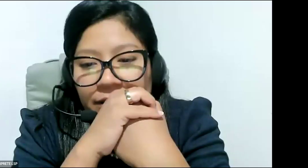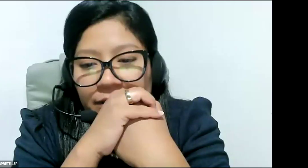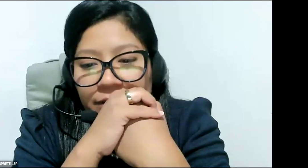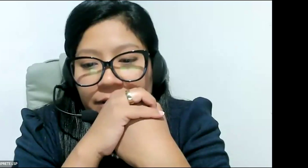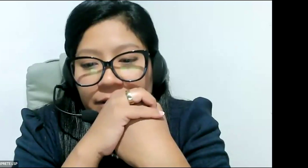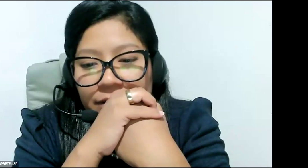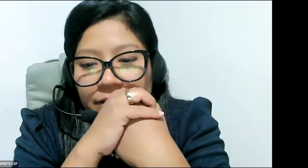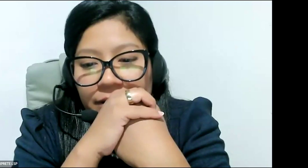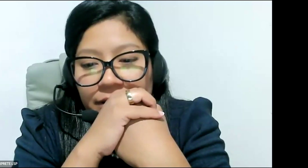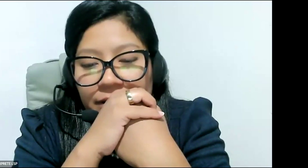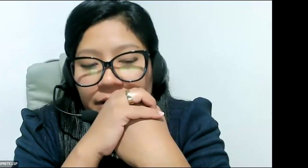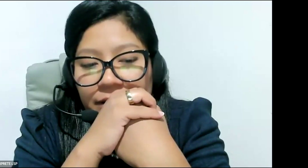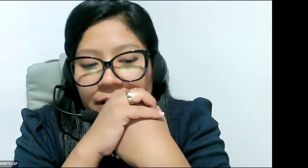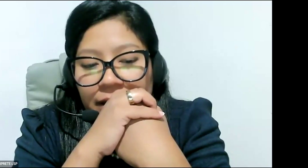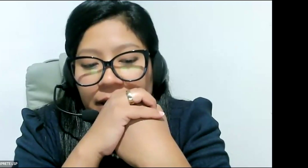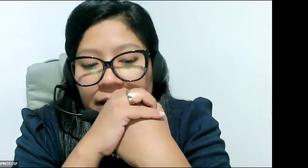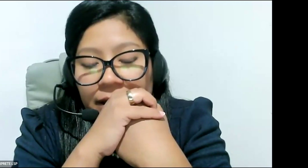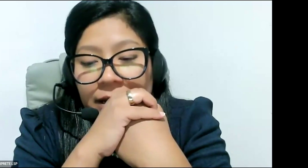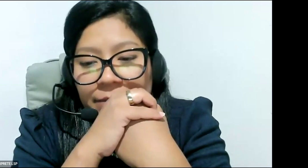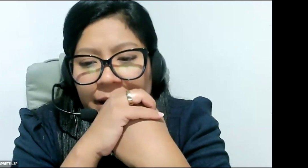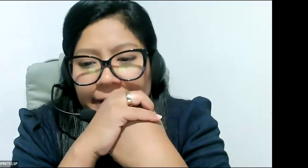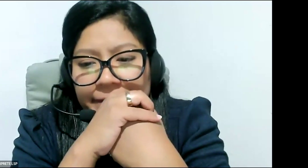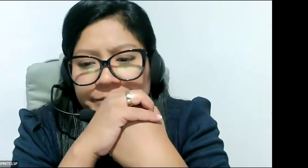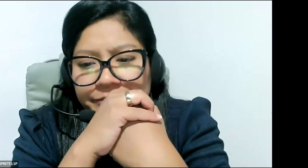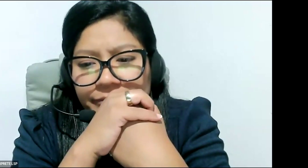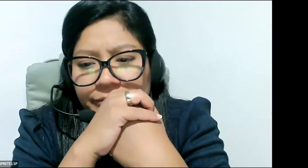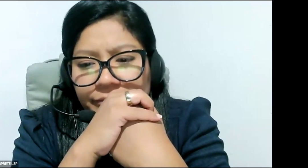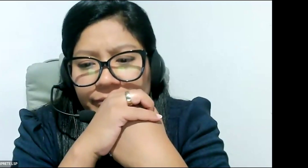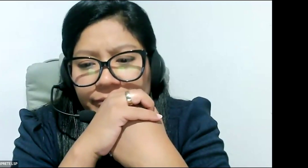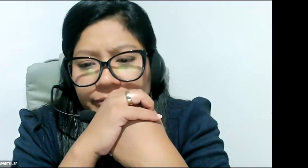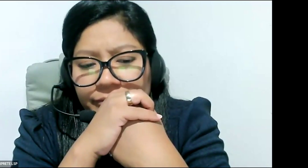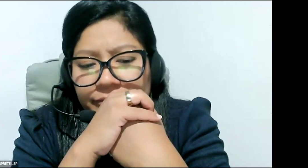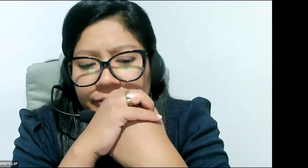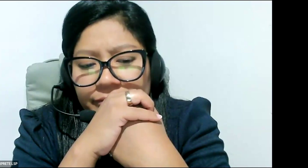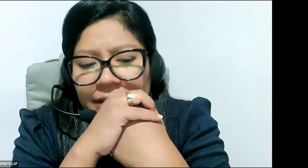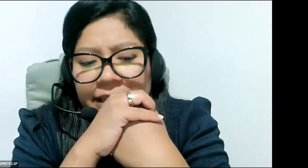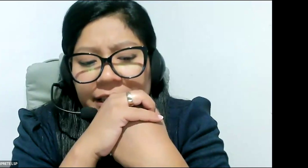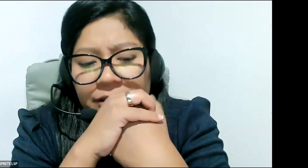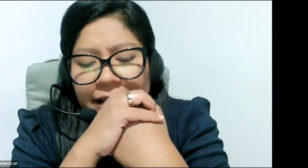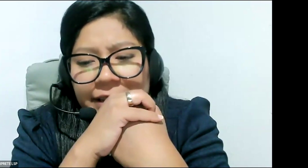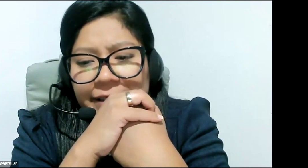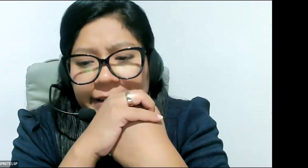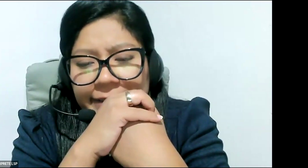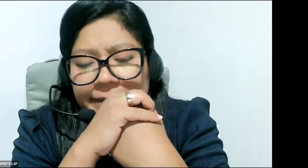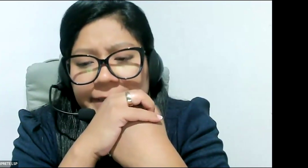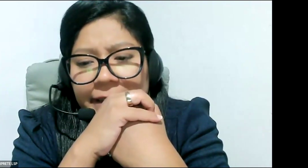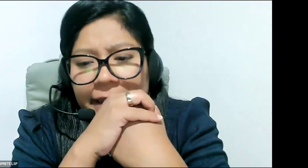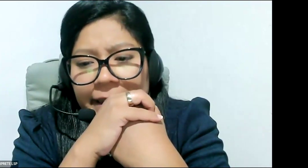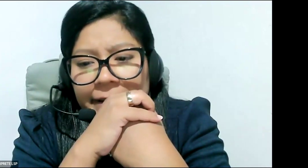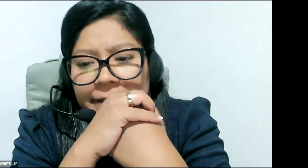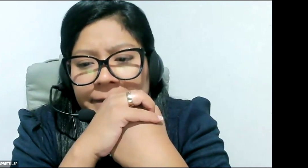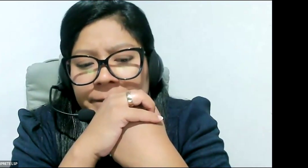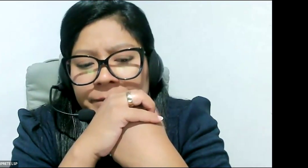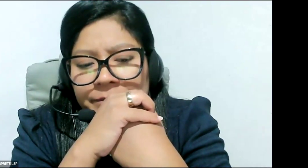Qué es eso a en Lima y quitos acá